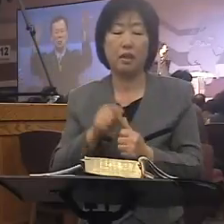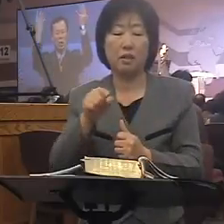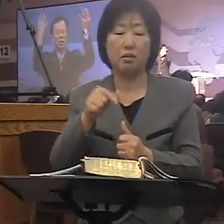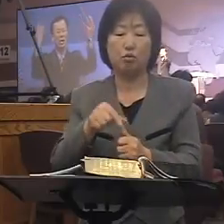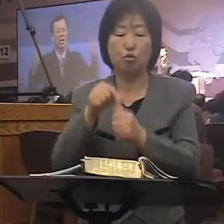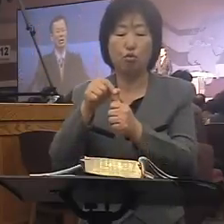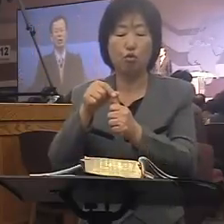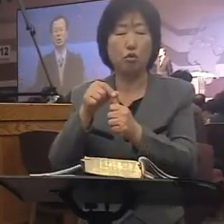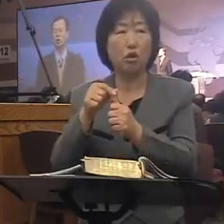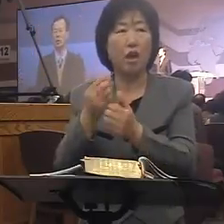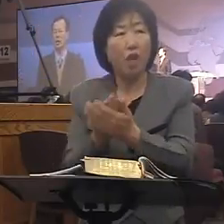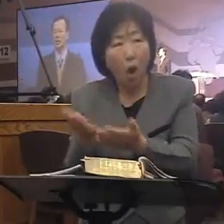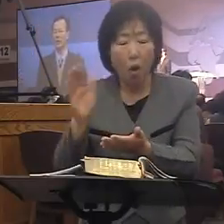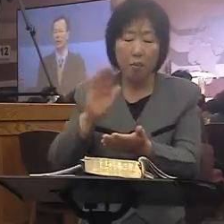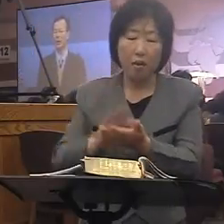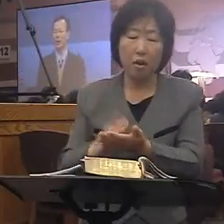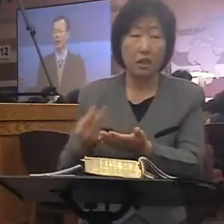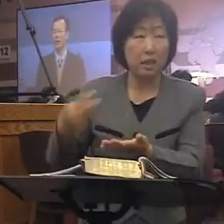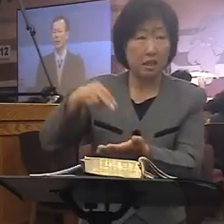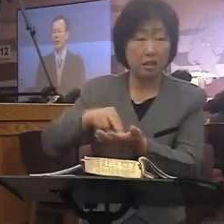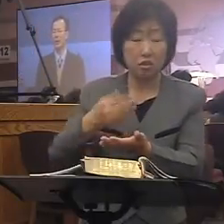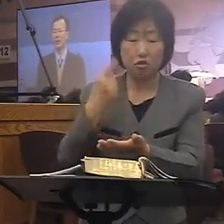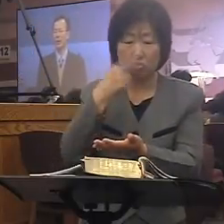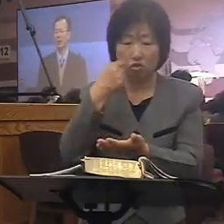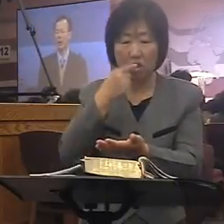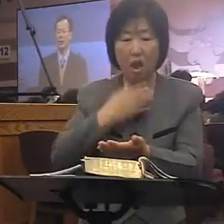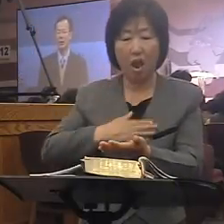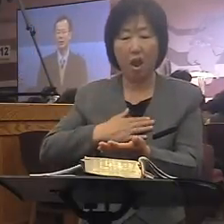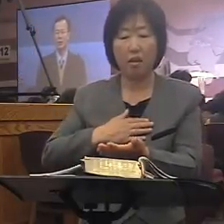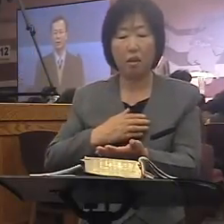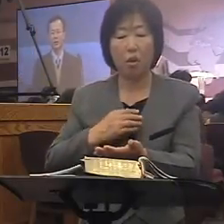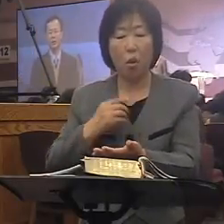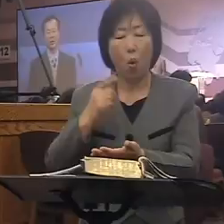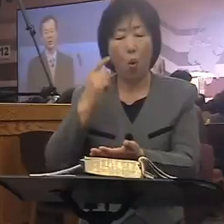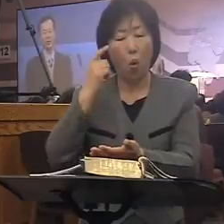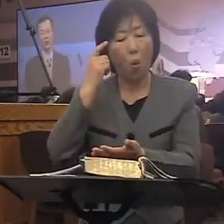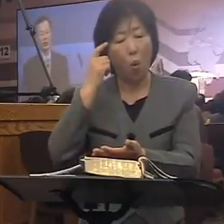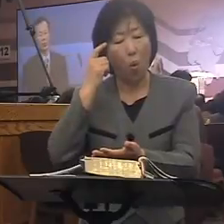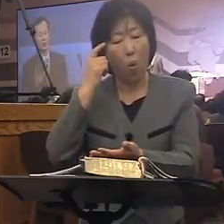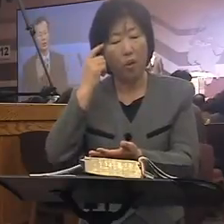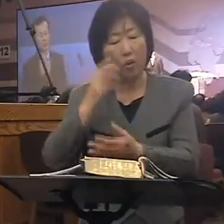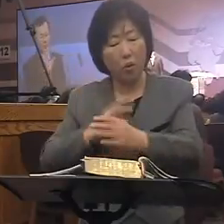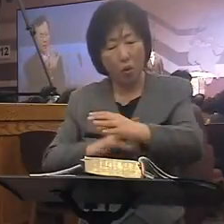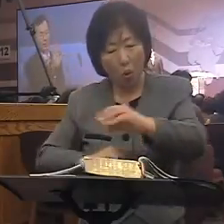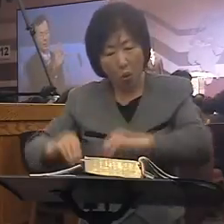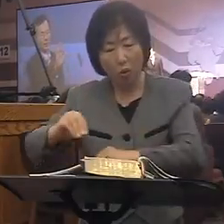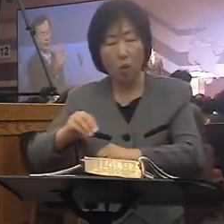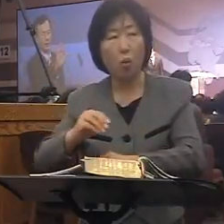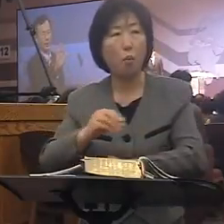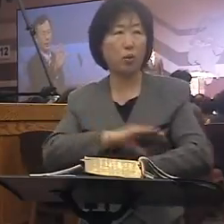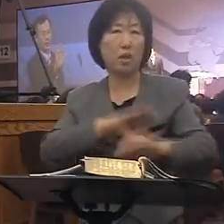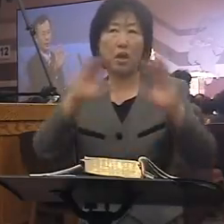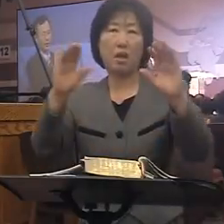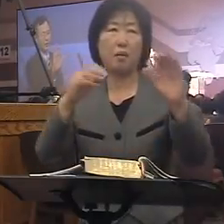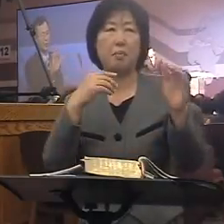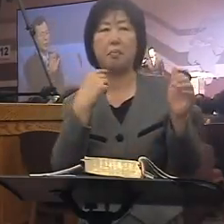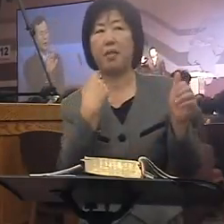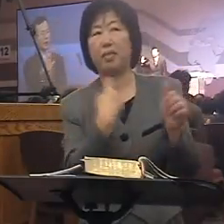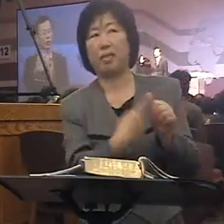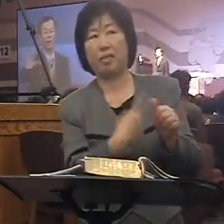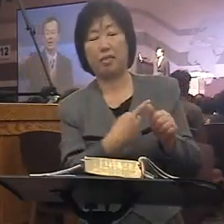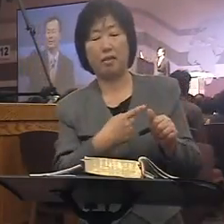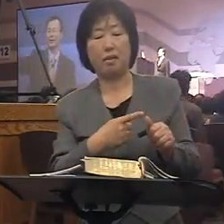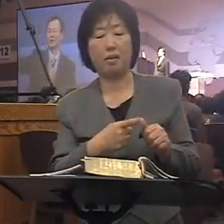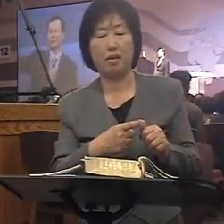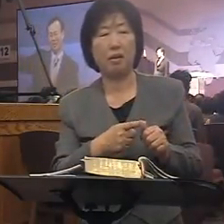일어나 혁명을 일으킬 줄 알았는데 웬일인지 도리어 모세를 비판합니다. 그때